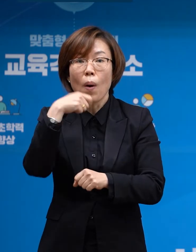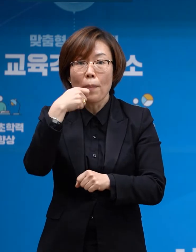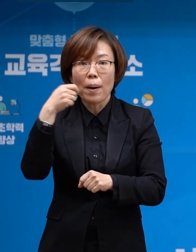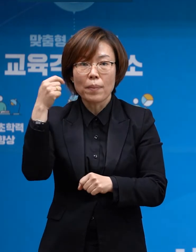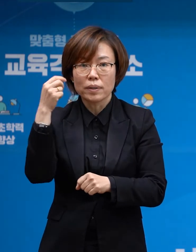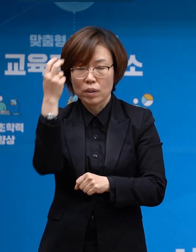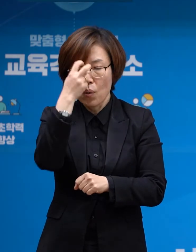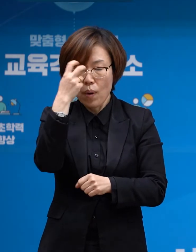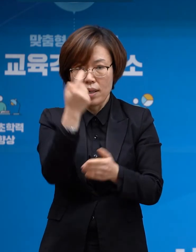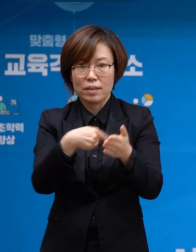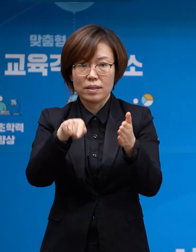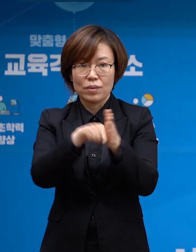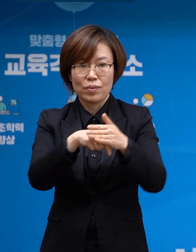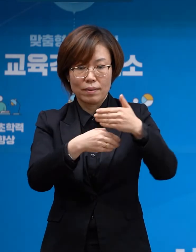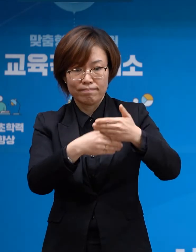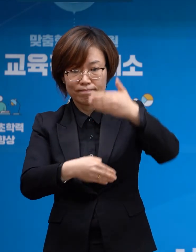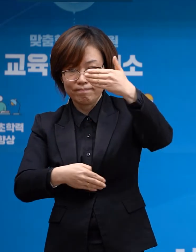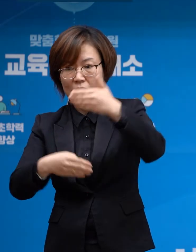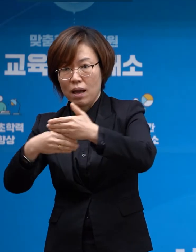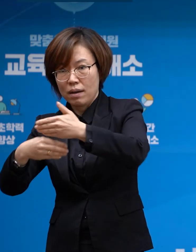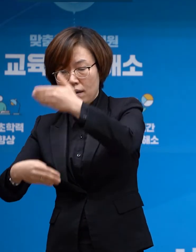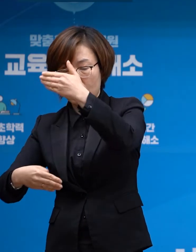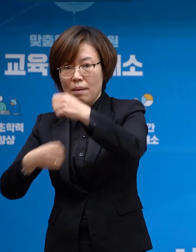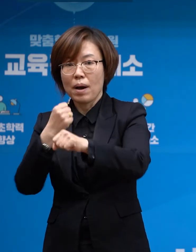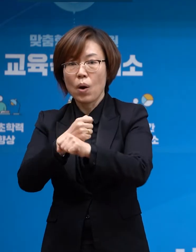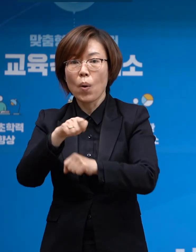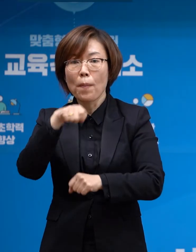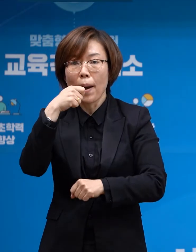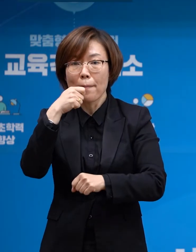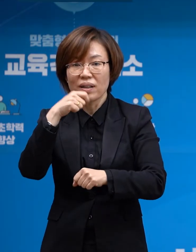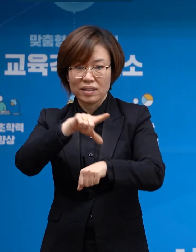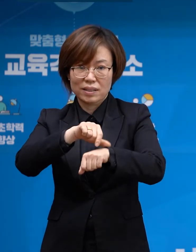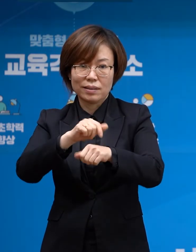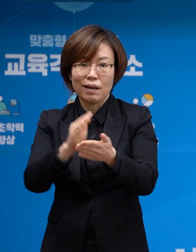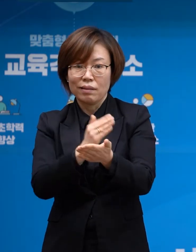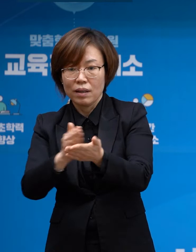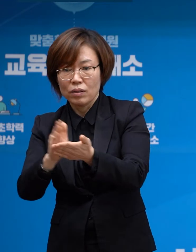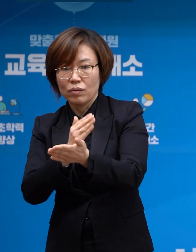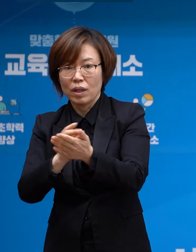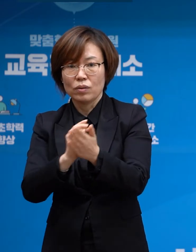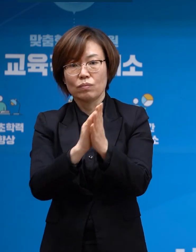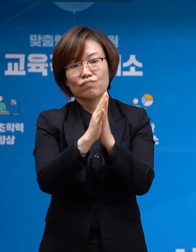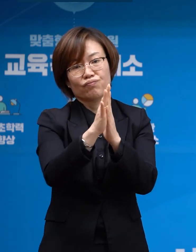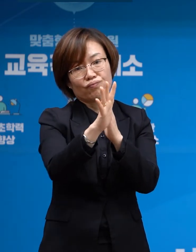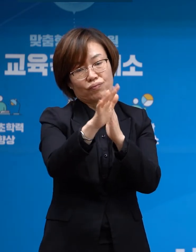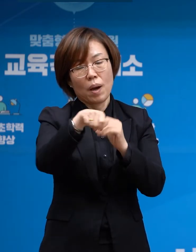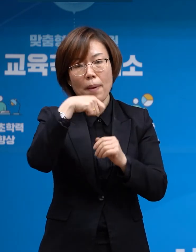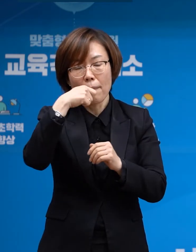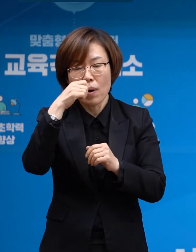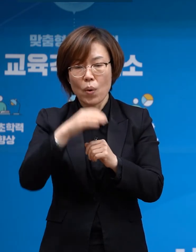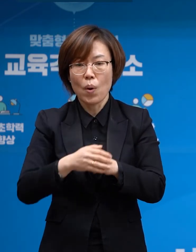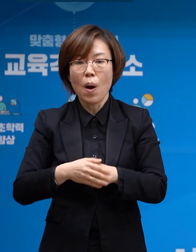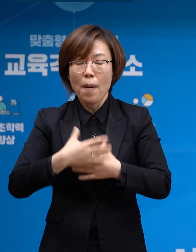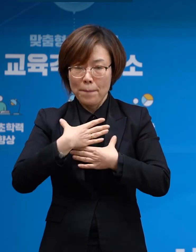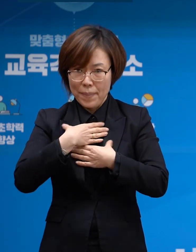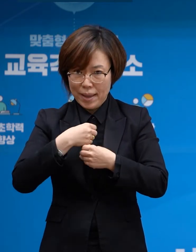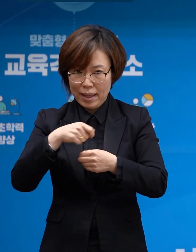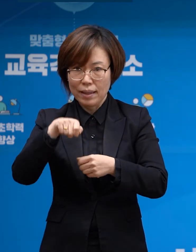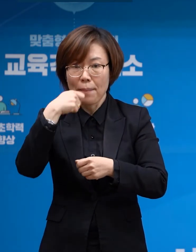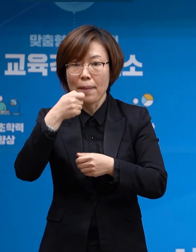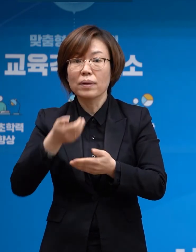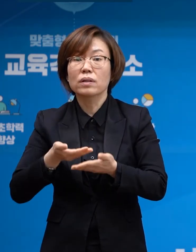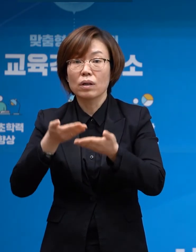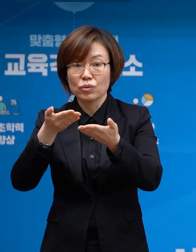관리를 위해 가림막 설치, 배식 시간 분산, 한 줄 식사, 간편식 제공 등 개별